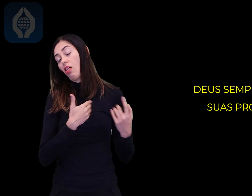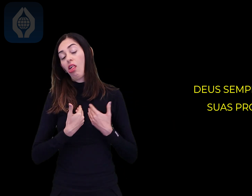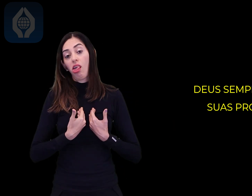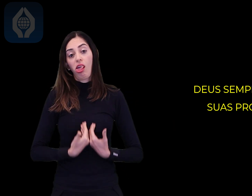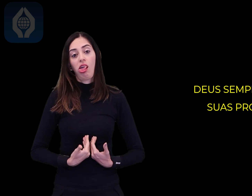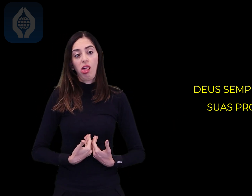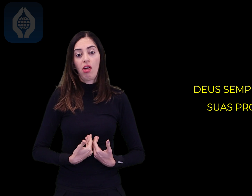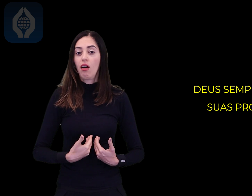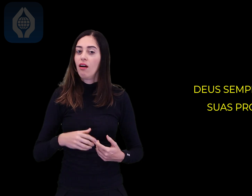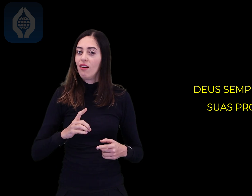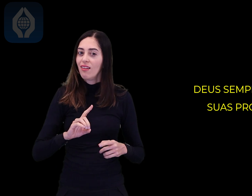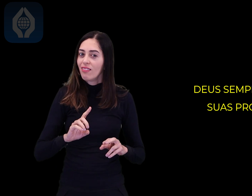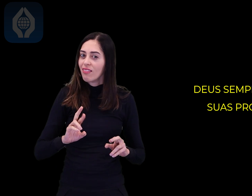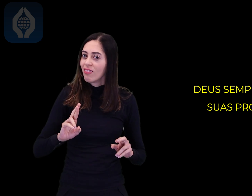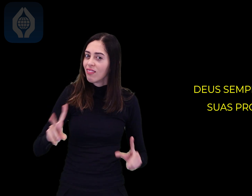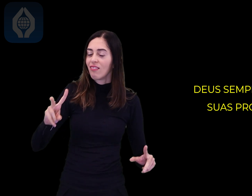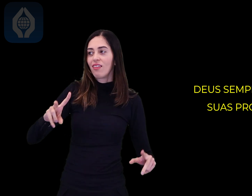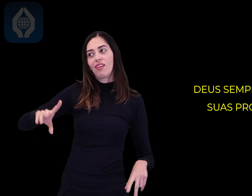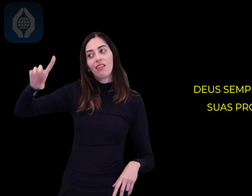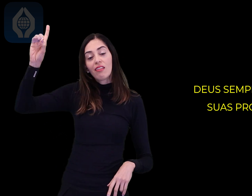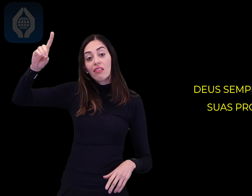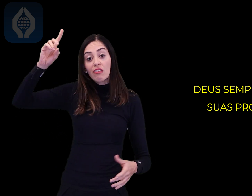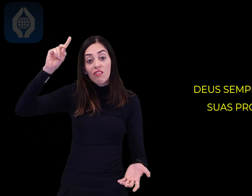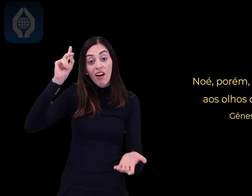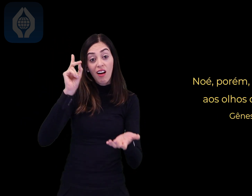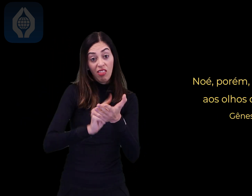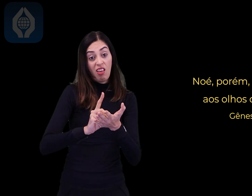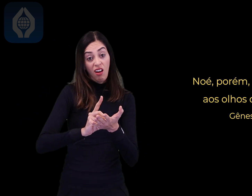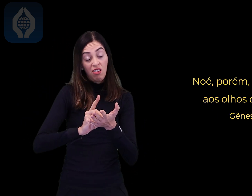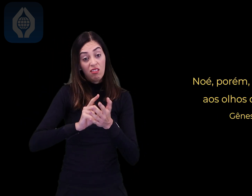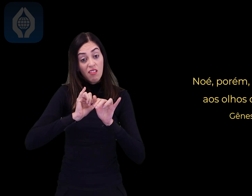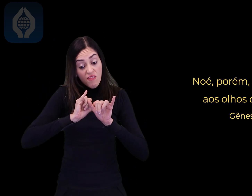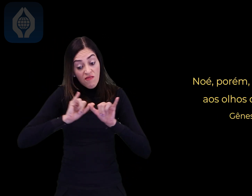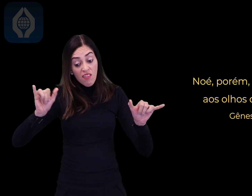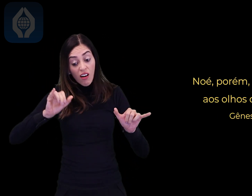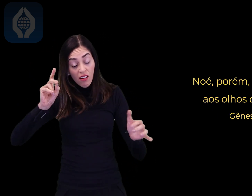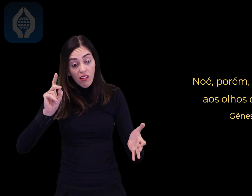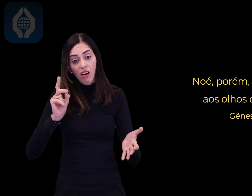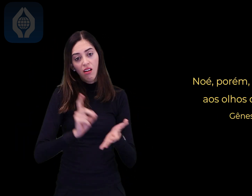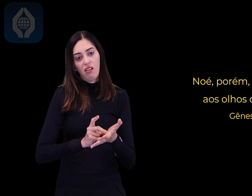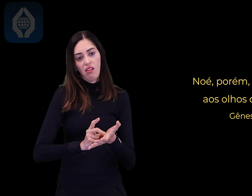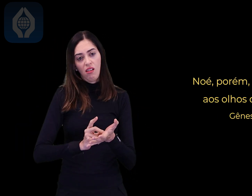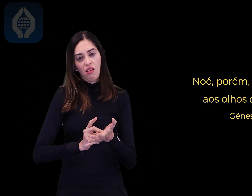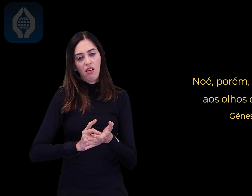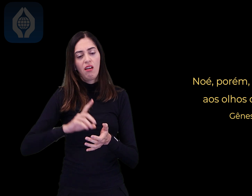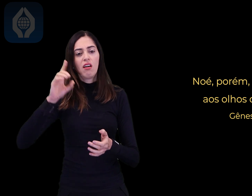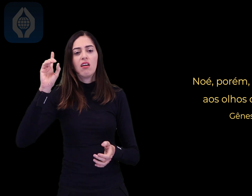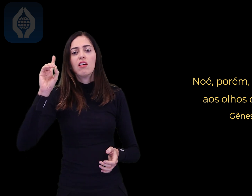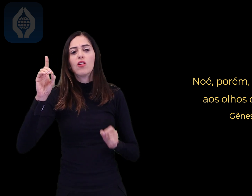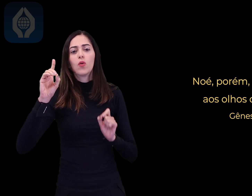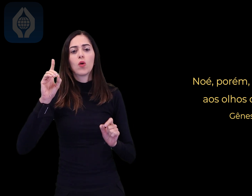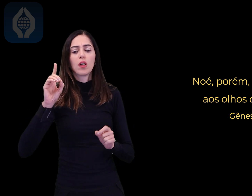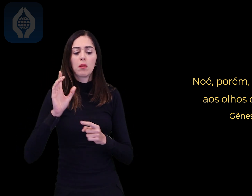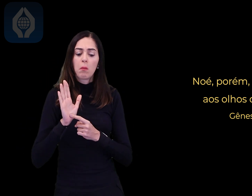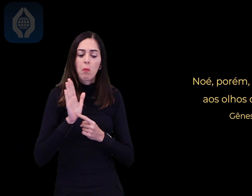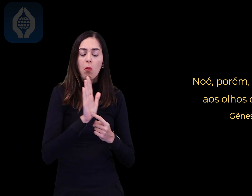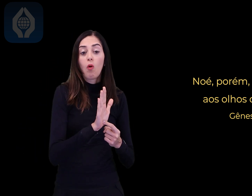Deus sempre faz o que diz. Deus foi bondoso para com Noé. Por causa do seu amor e da